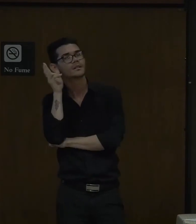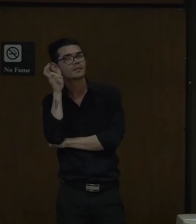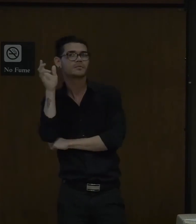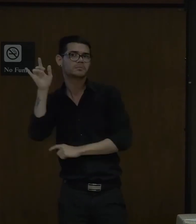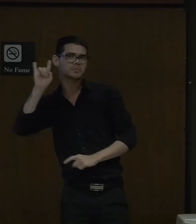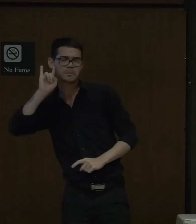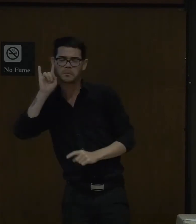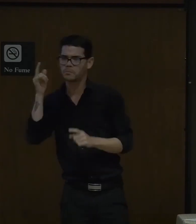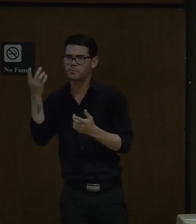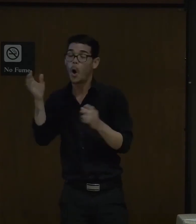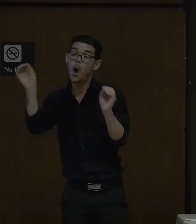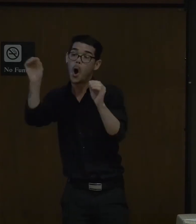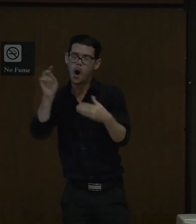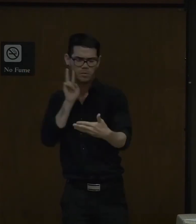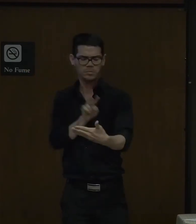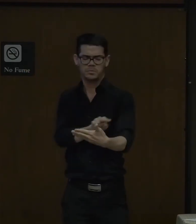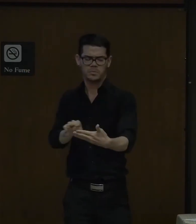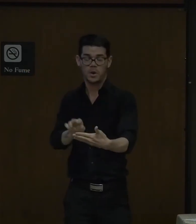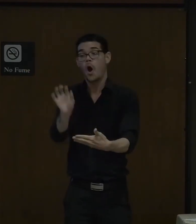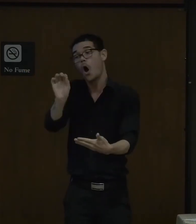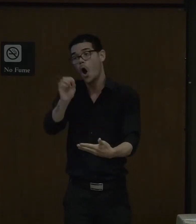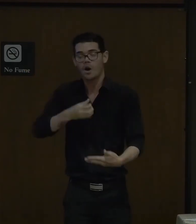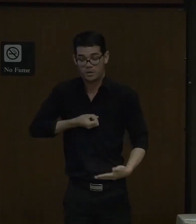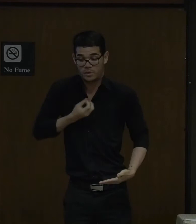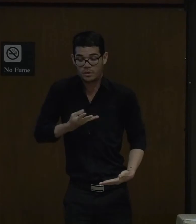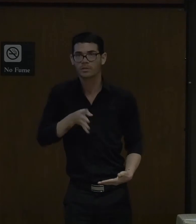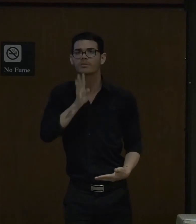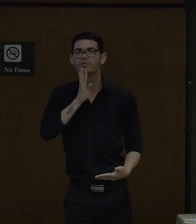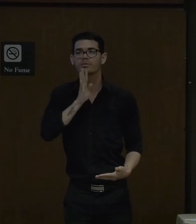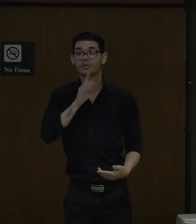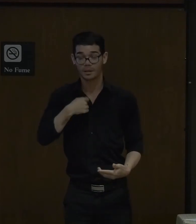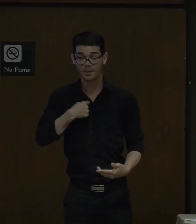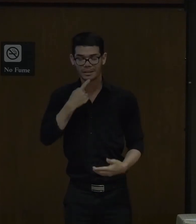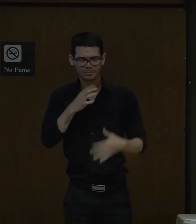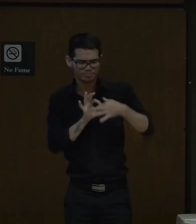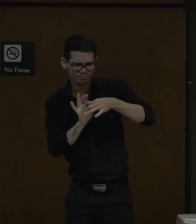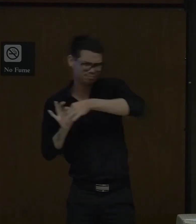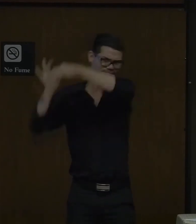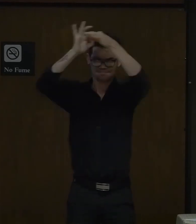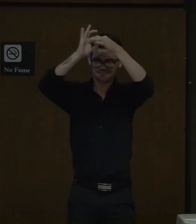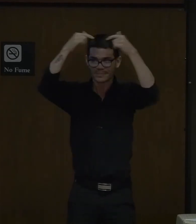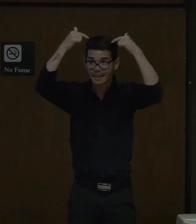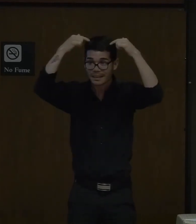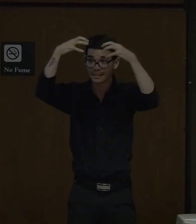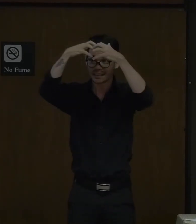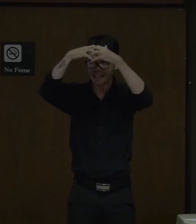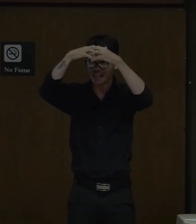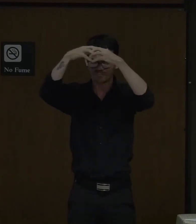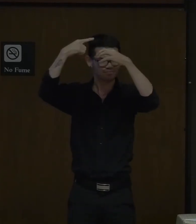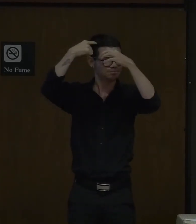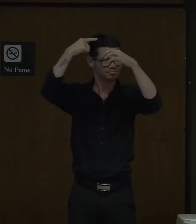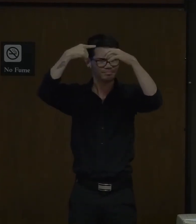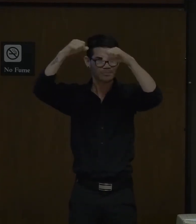palabra o pronuncia una palabra, en el cerebro se activa toda una serie una red de palabras que